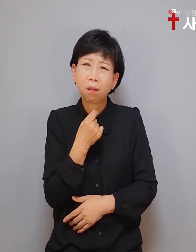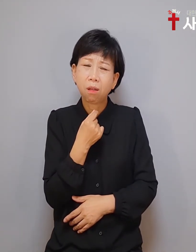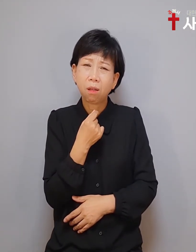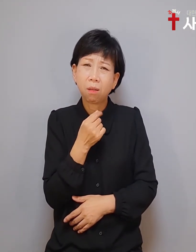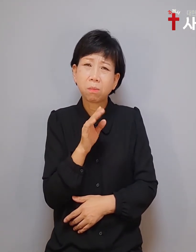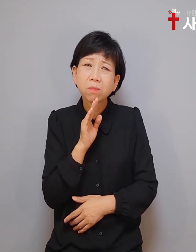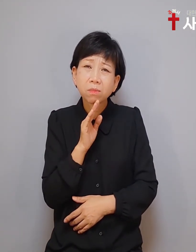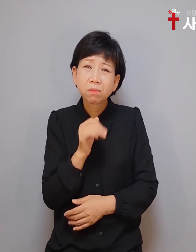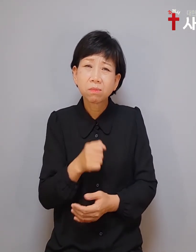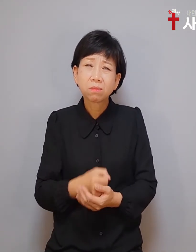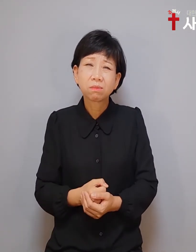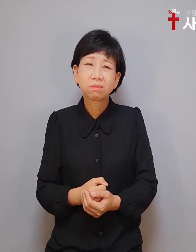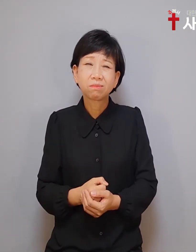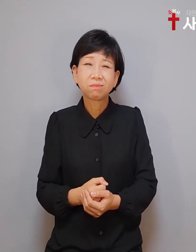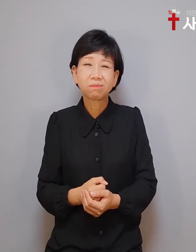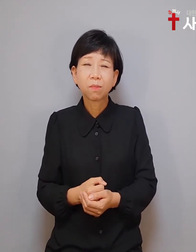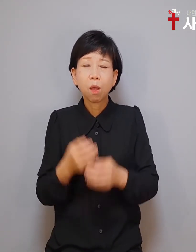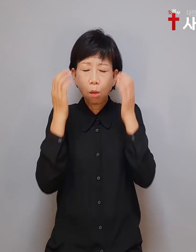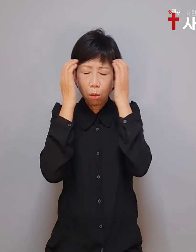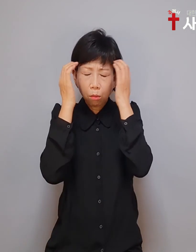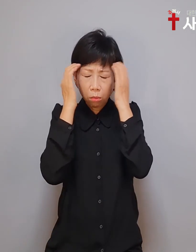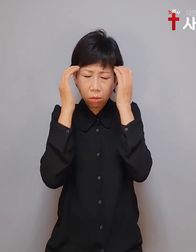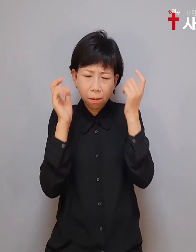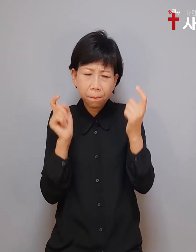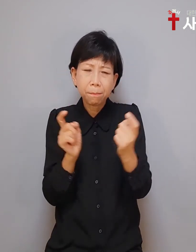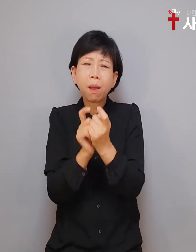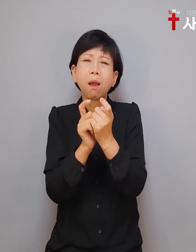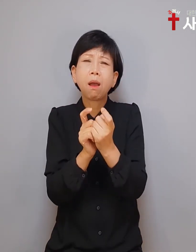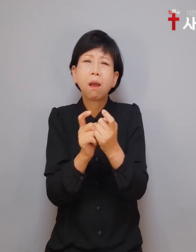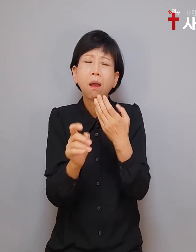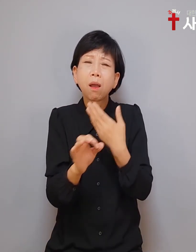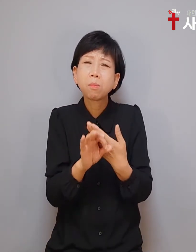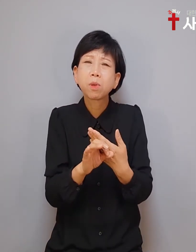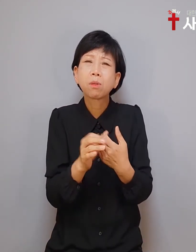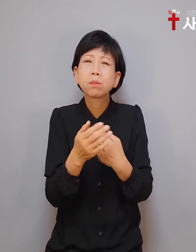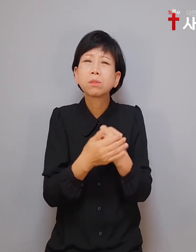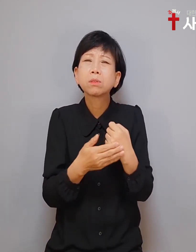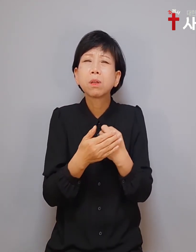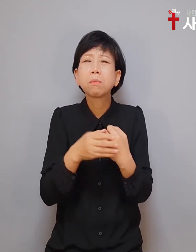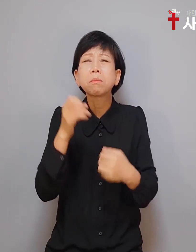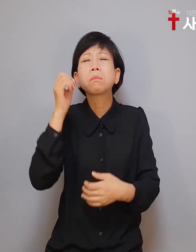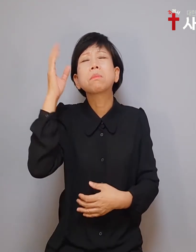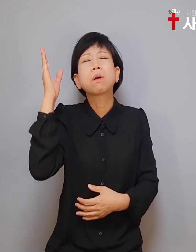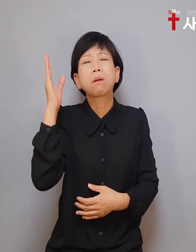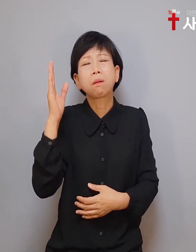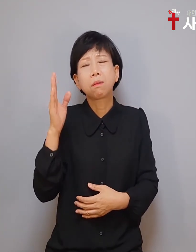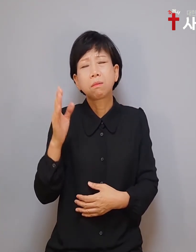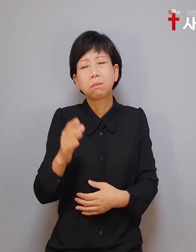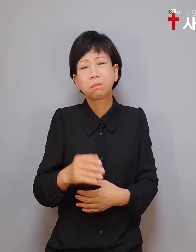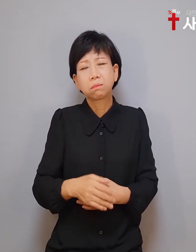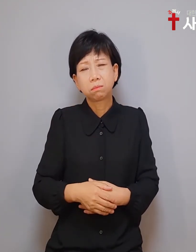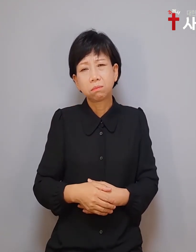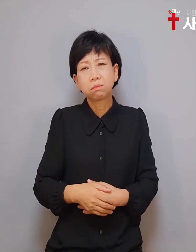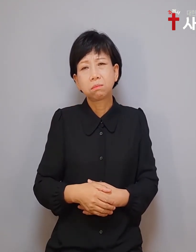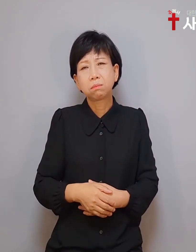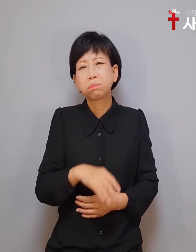고난이 찾아오면 은혜를 잊어버리고 이렇게 생각하기 마련입니다. 왜 그럴까요?